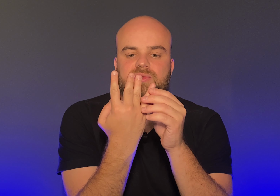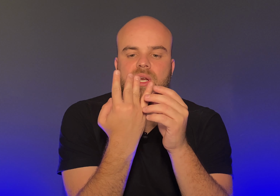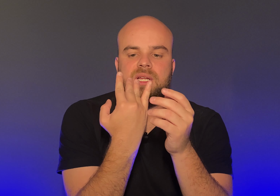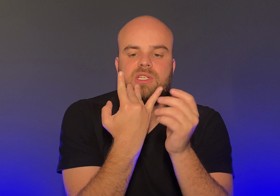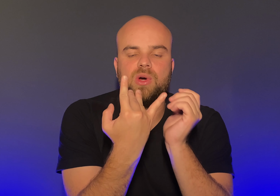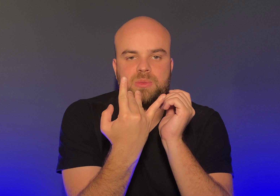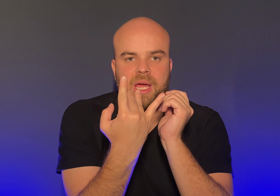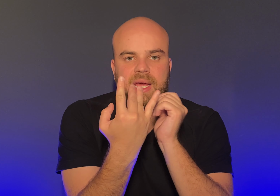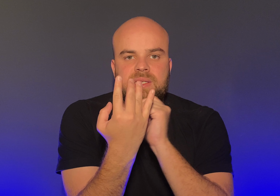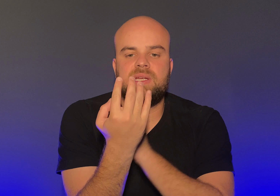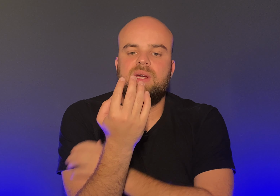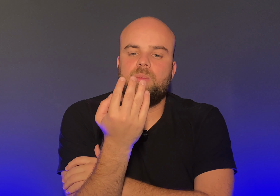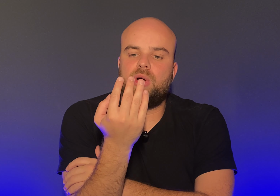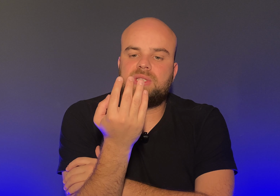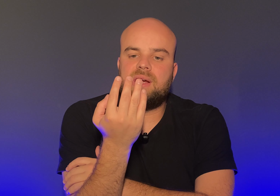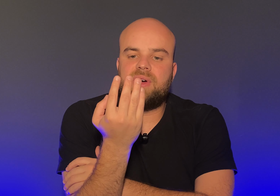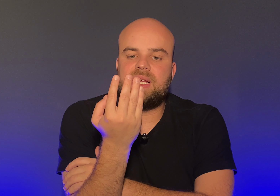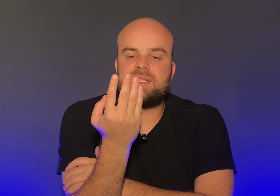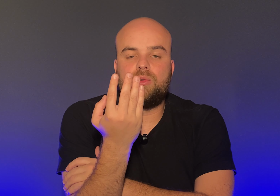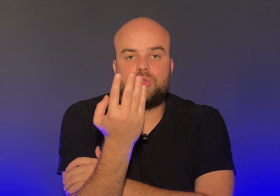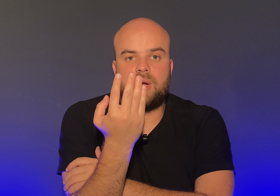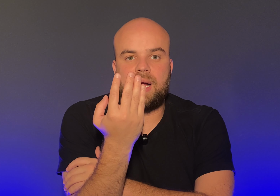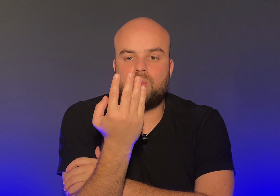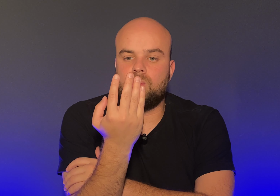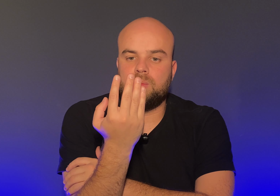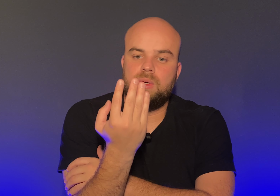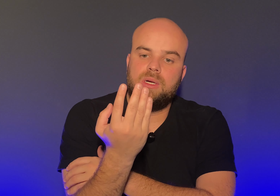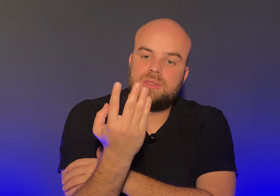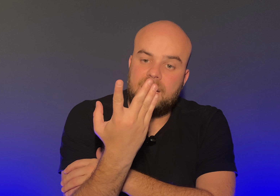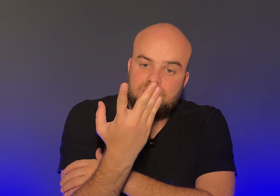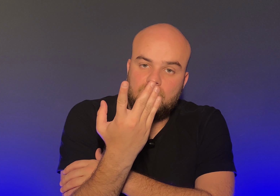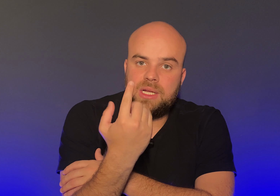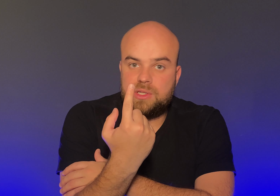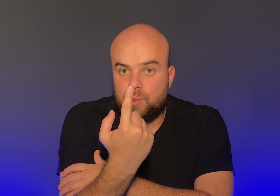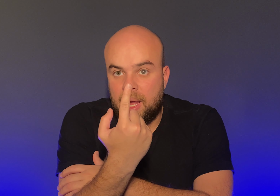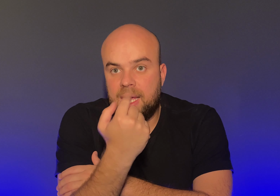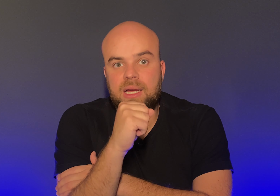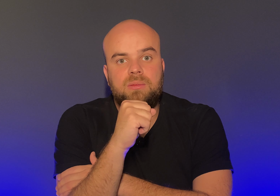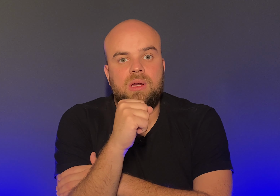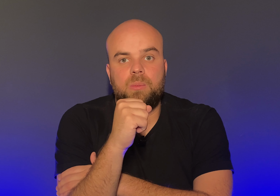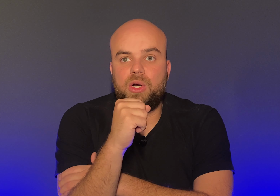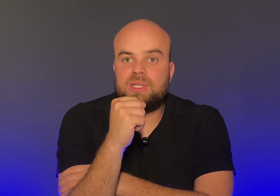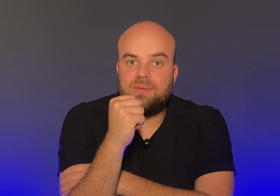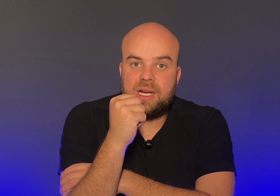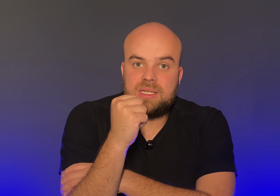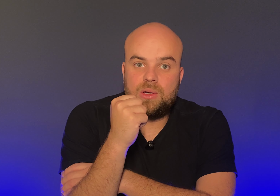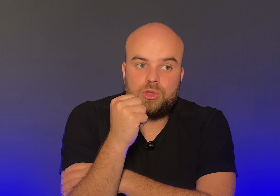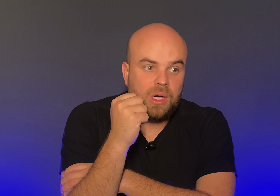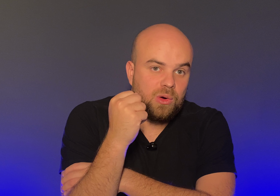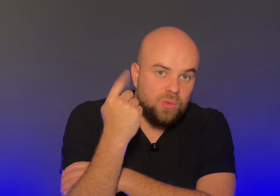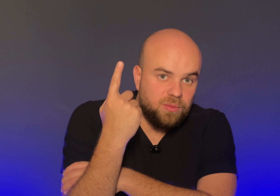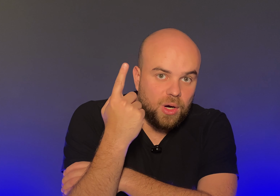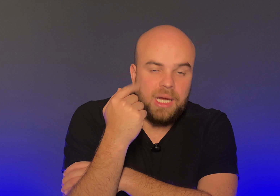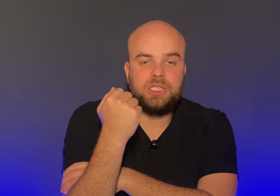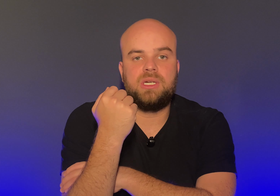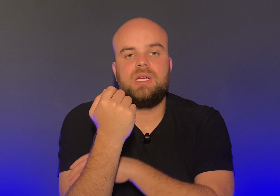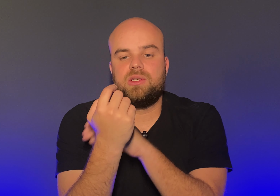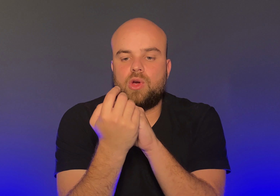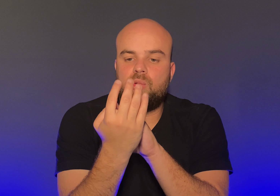dois volantes e dois meias pode até a variação de jogar com três volantes e um meia pode ter a variação de jogar com um volante só